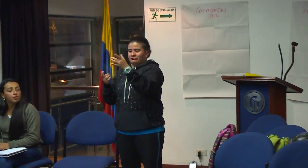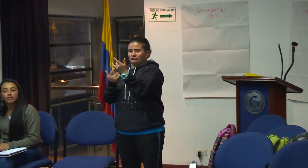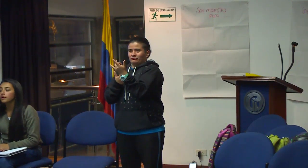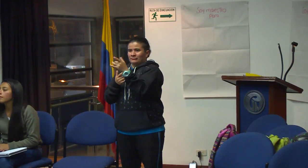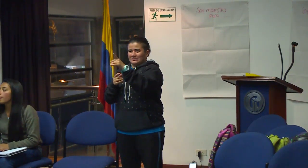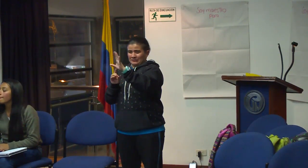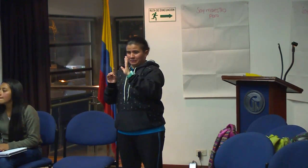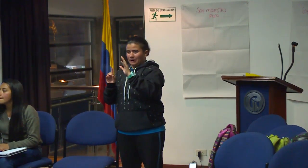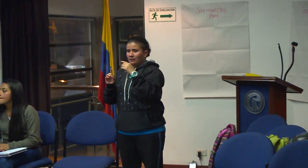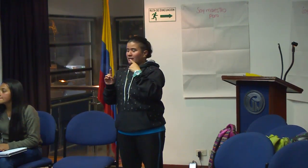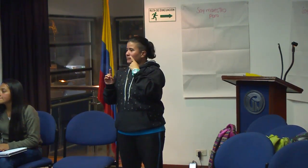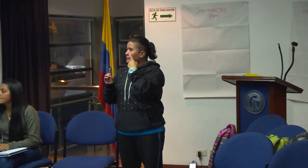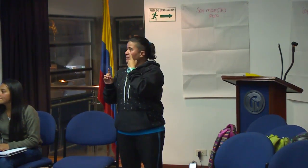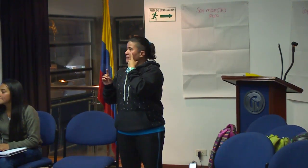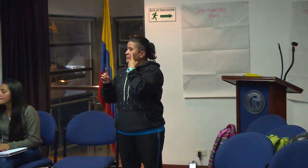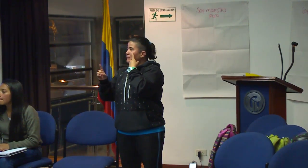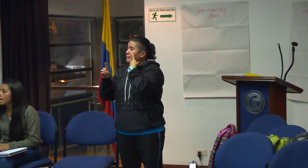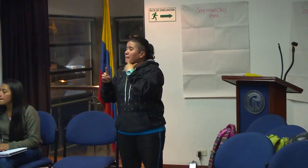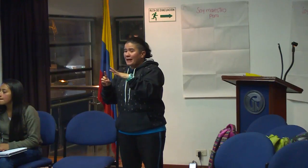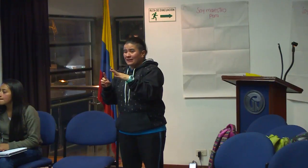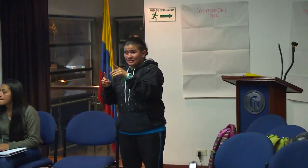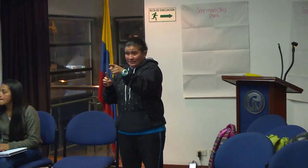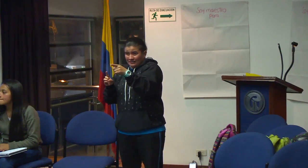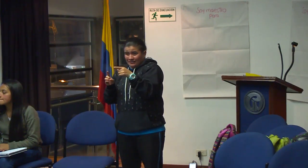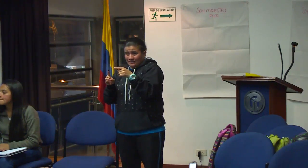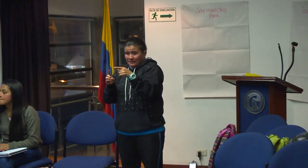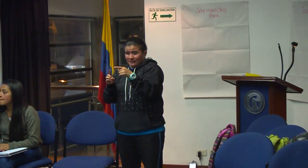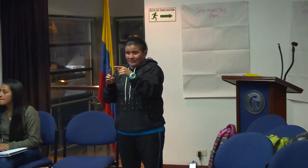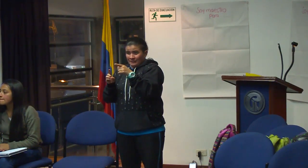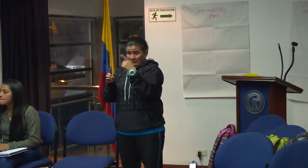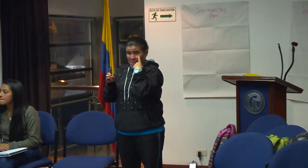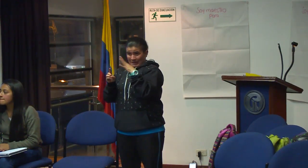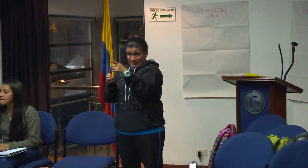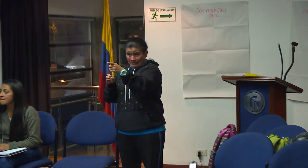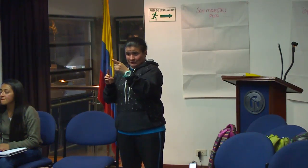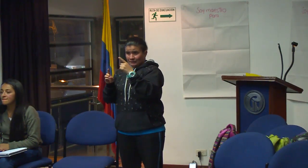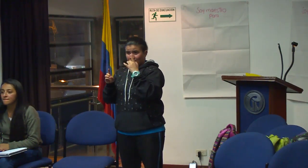Respecto de lo que dice el compañero David, dice Angélica,